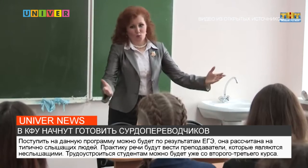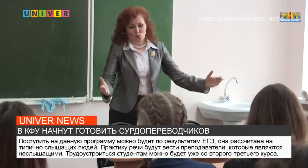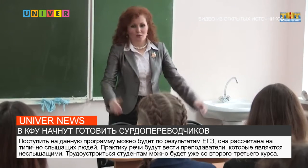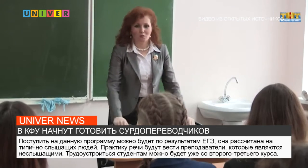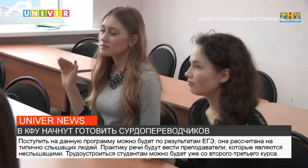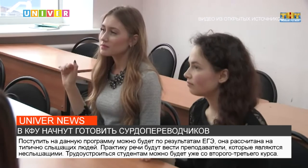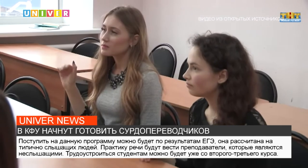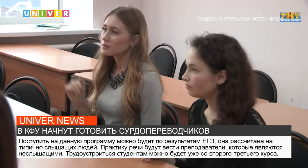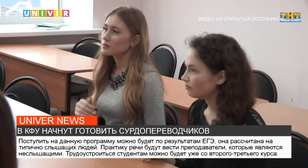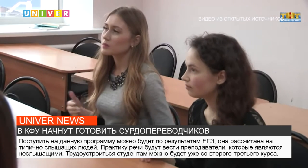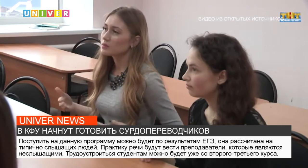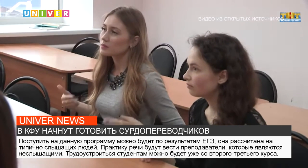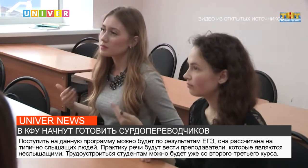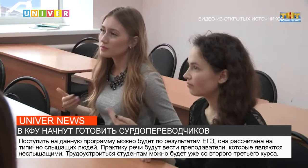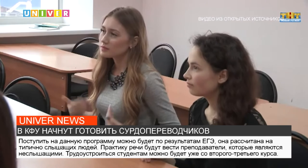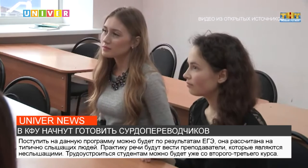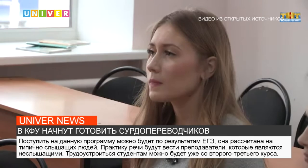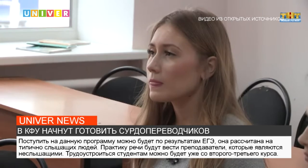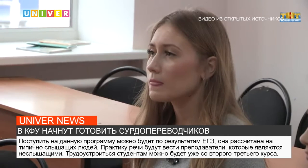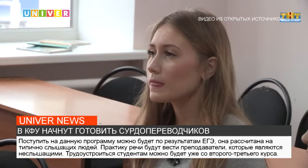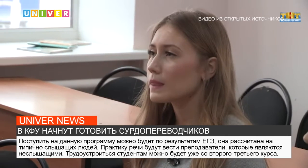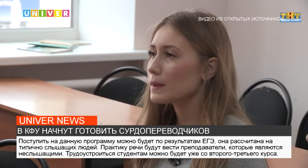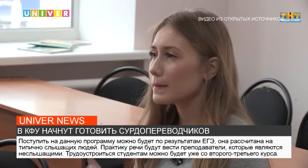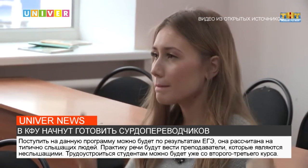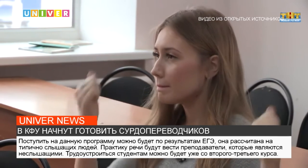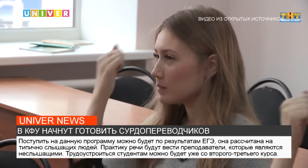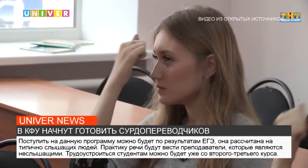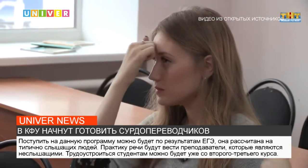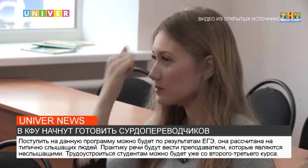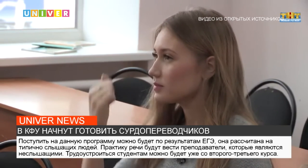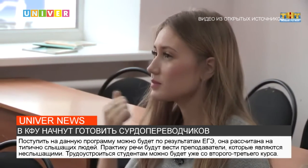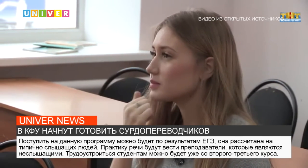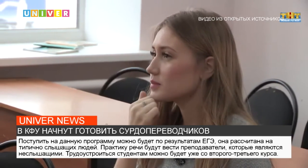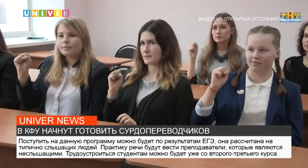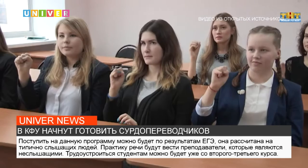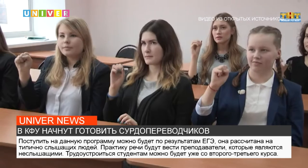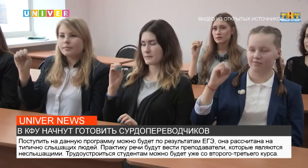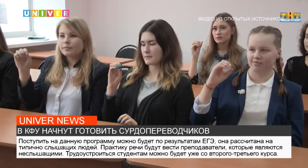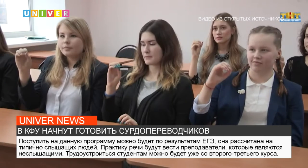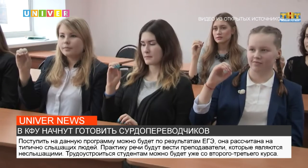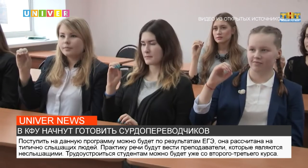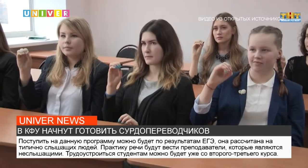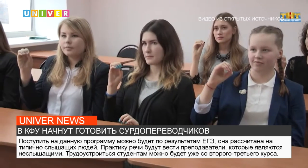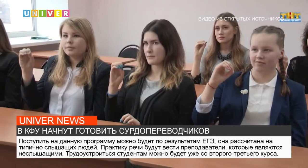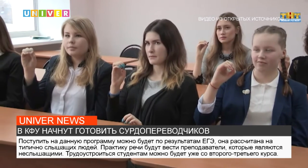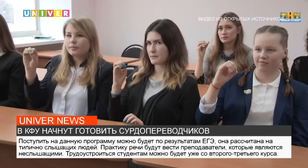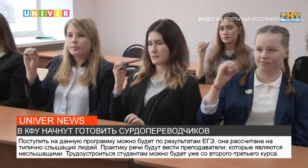вести преподаватели, которые являются неслышащими. Стоит отметить, что трудоустроиться студентам можно будет уже со 2-3